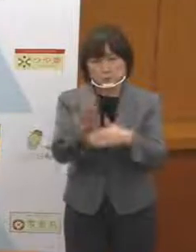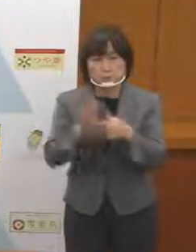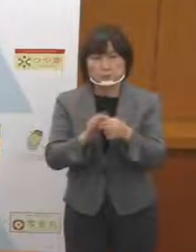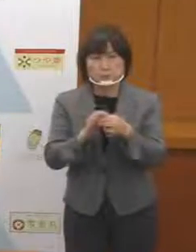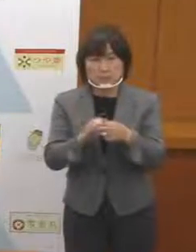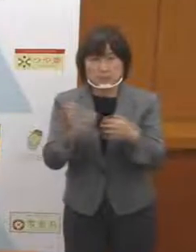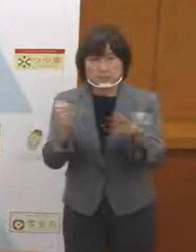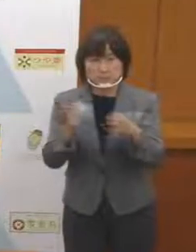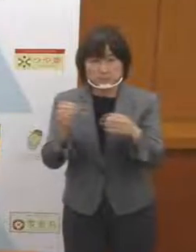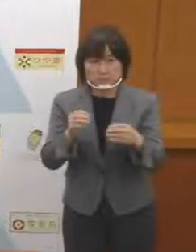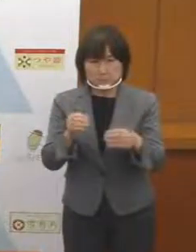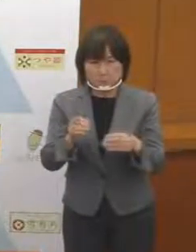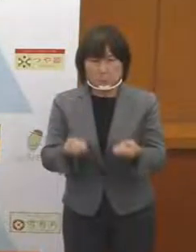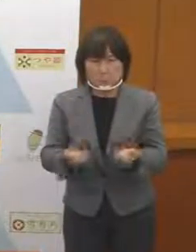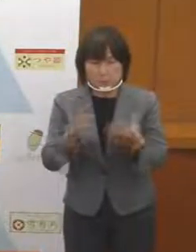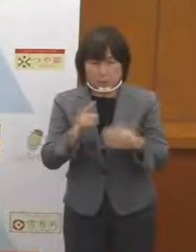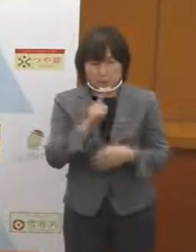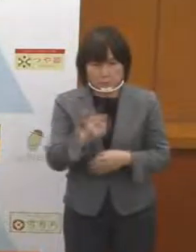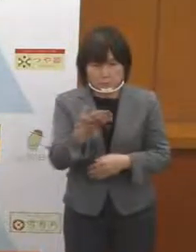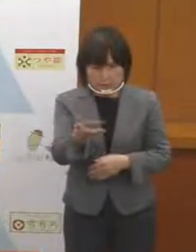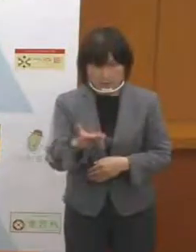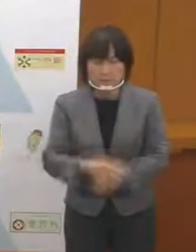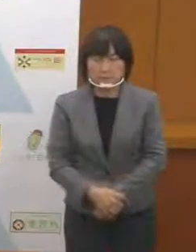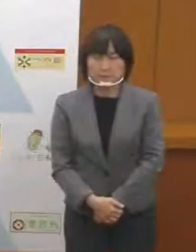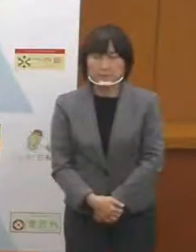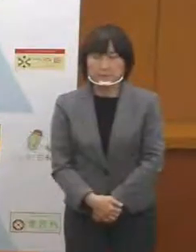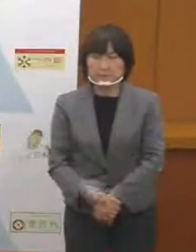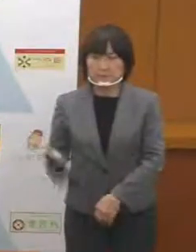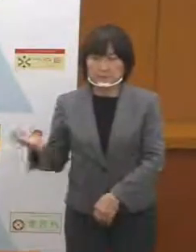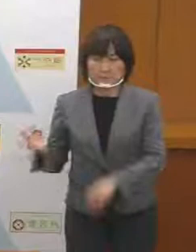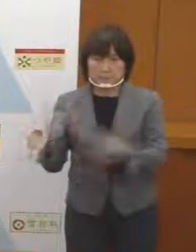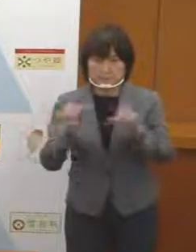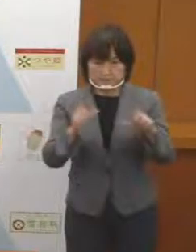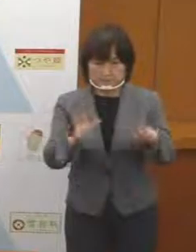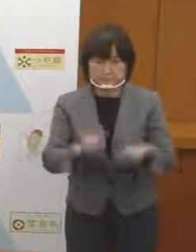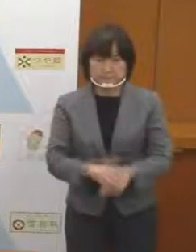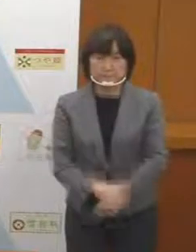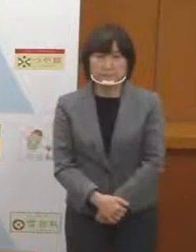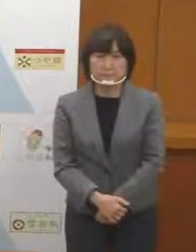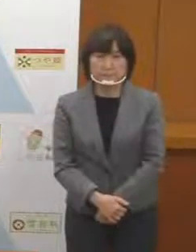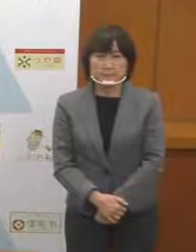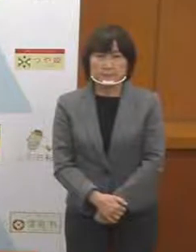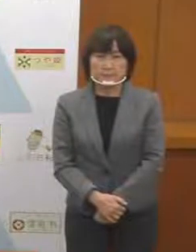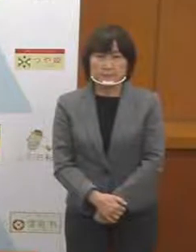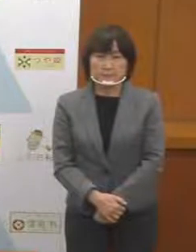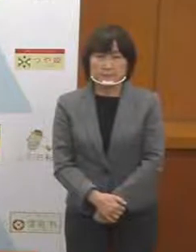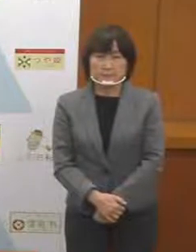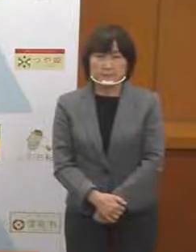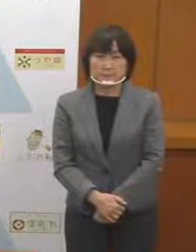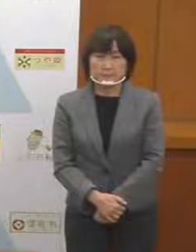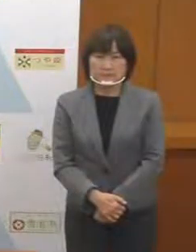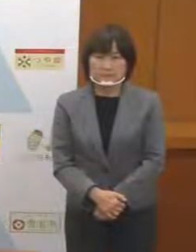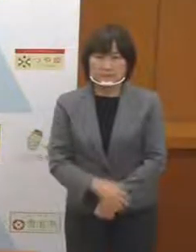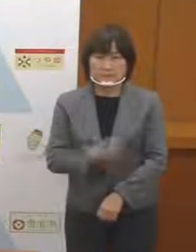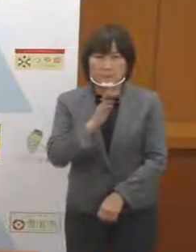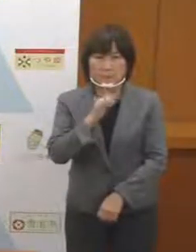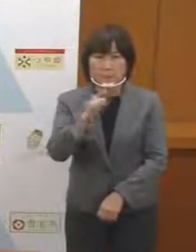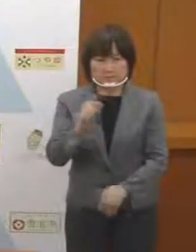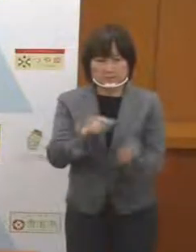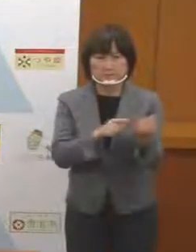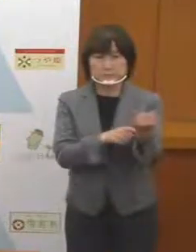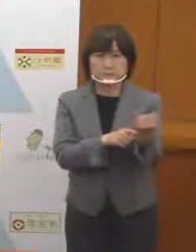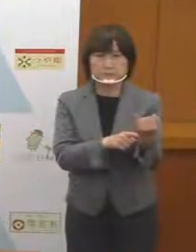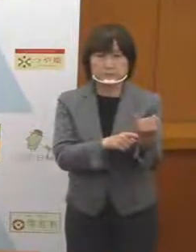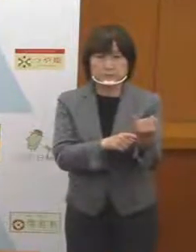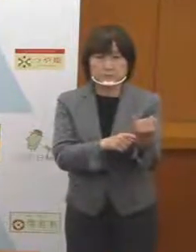ていうのは答えまさしく意を伝えられたてですとかあのご本人と私